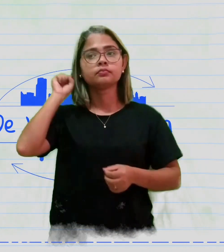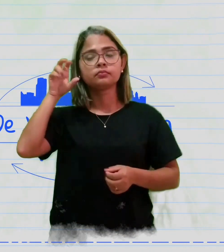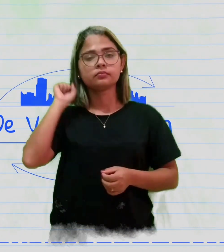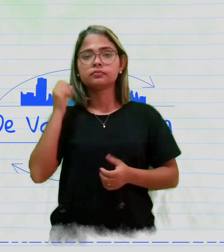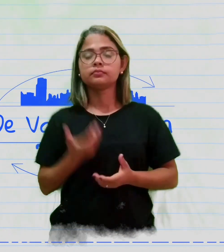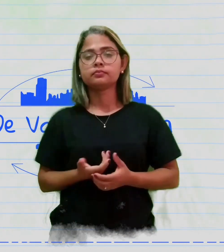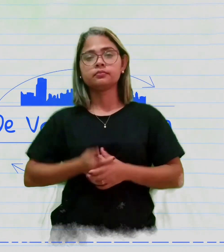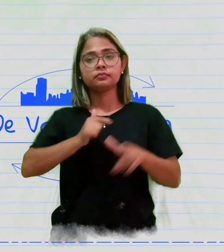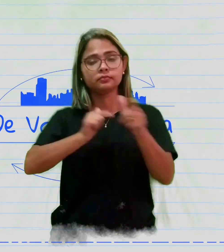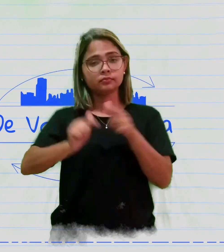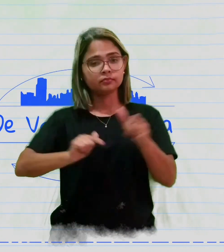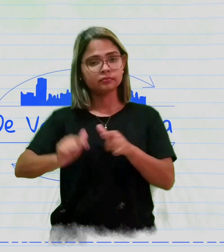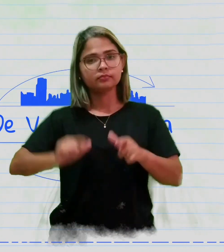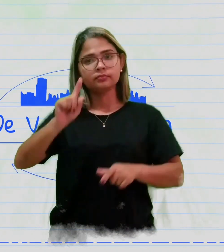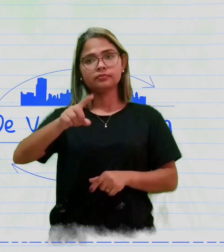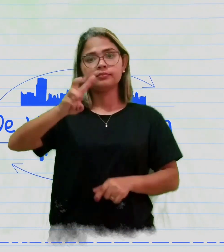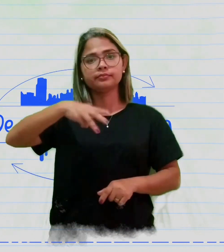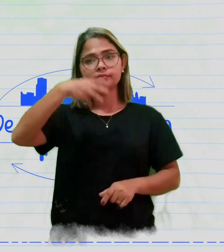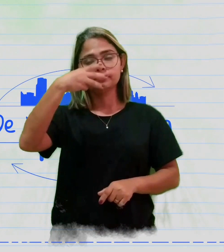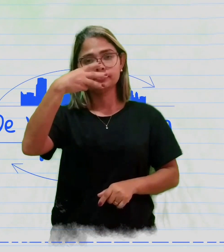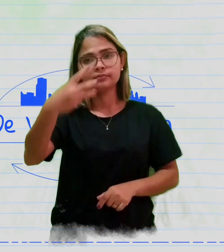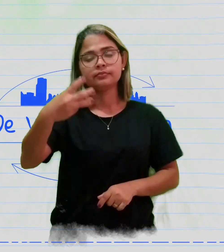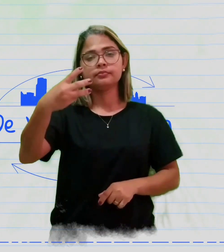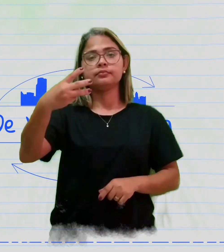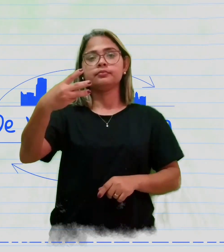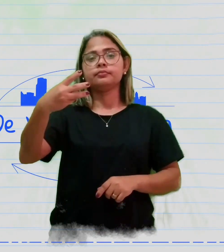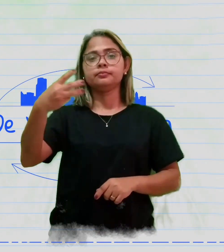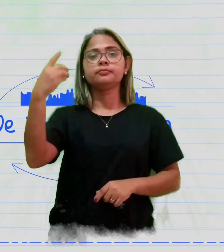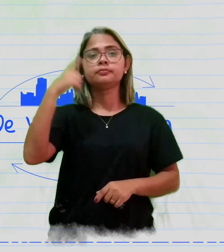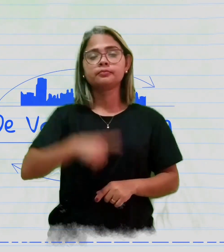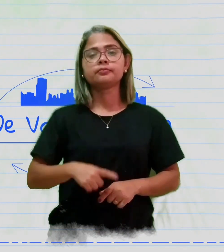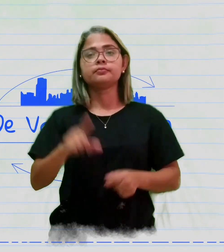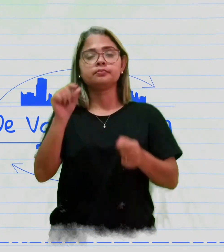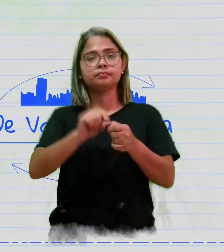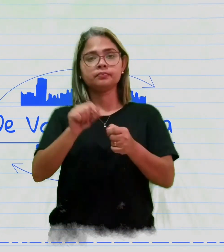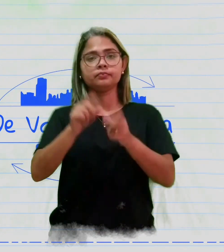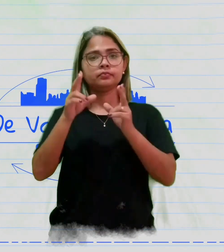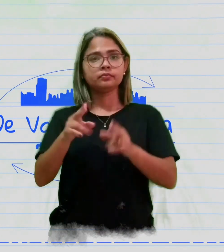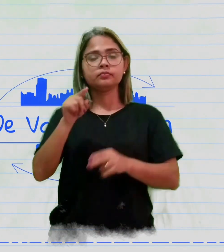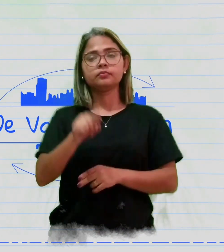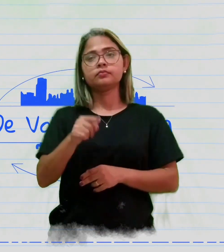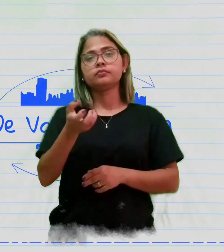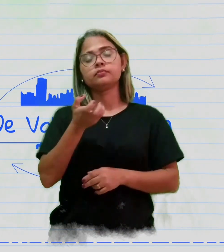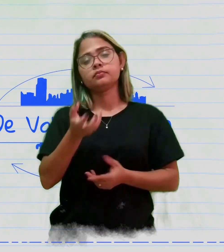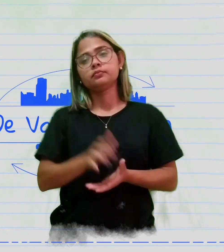só sabe como passar pelas situações quando a gente passa. Então é sempre assim, é trabalho de formiguinha. Mas eu não me arrependo de